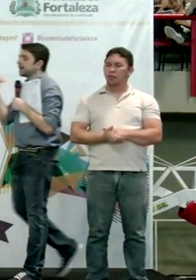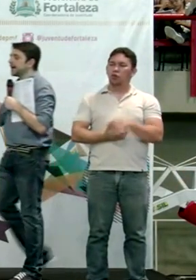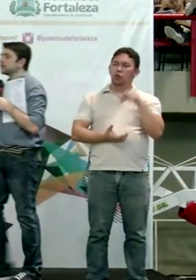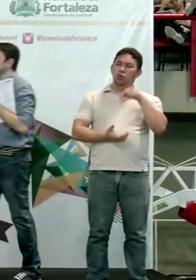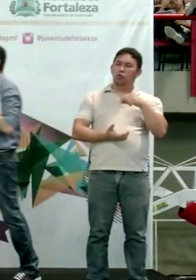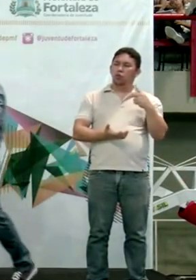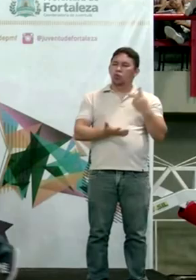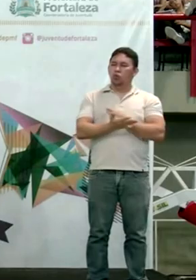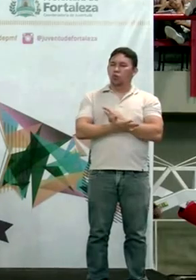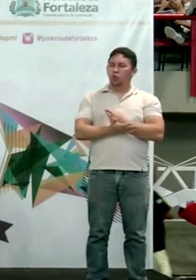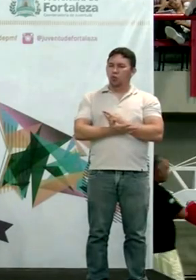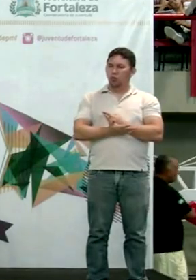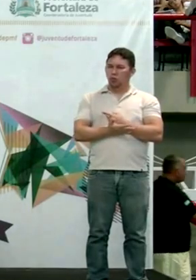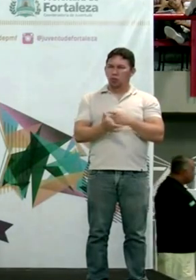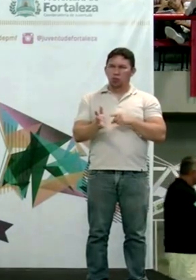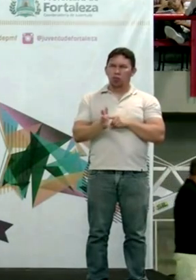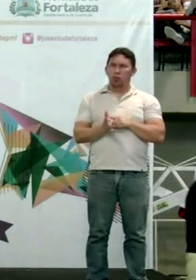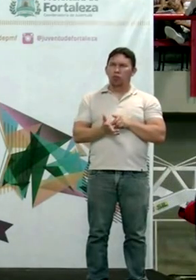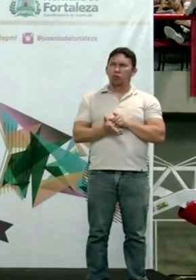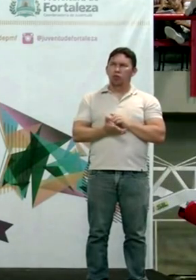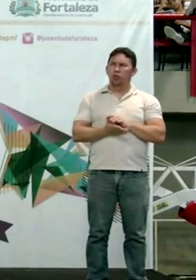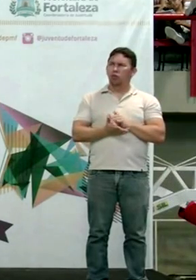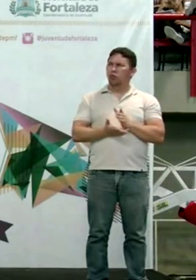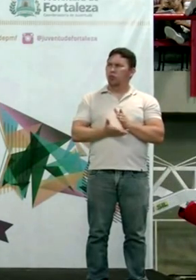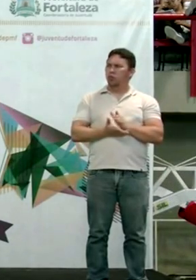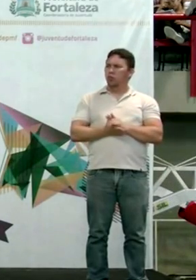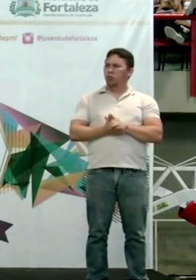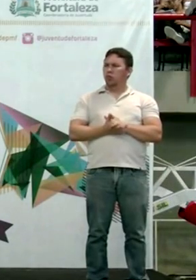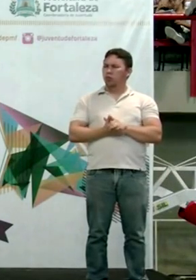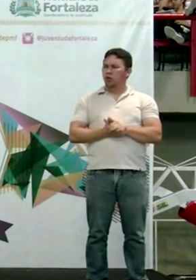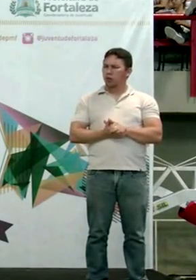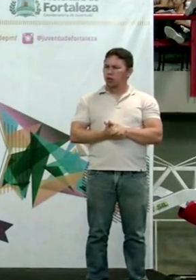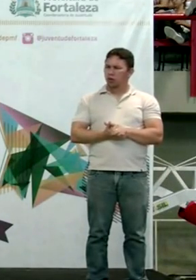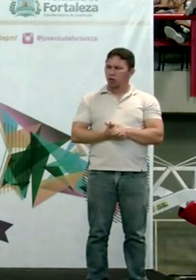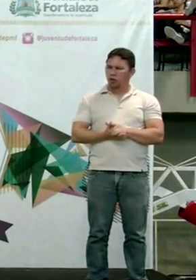O que é esperado que aconteça com essa planta?